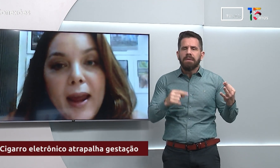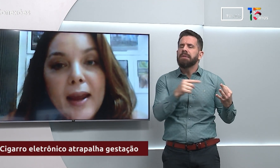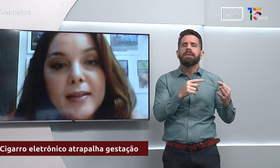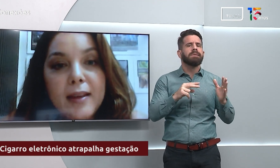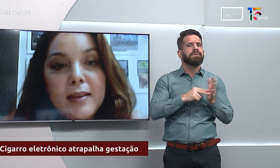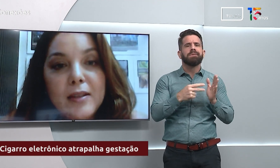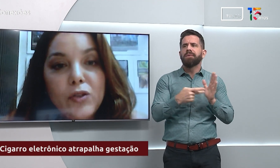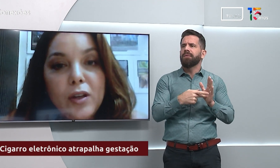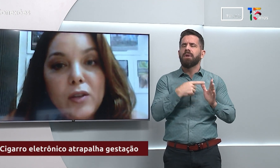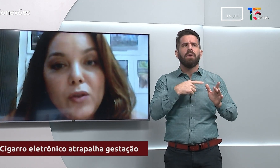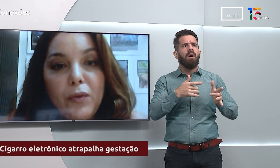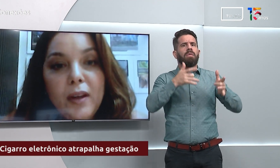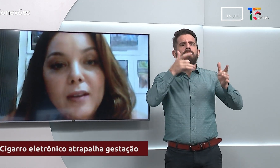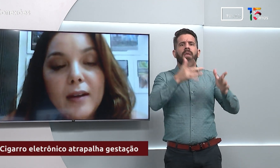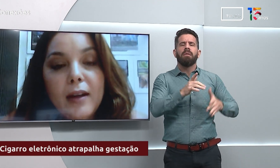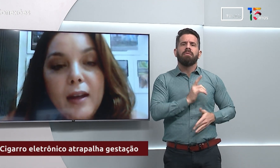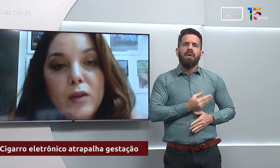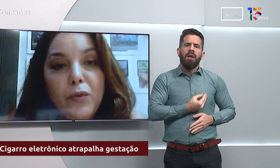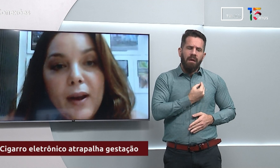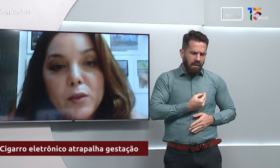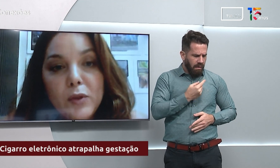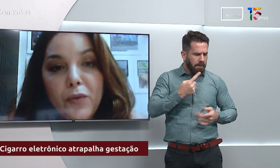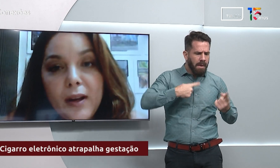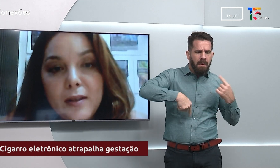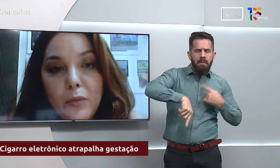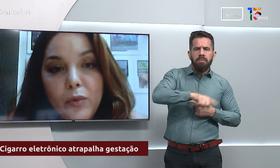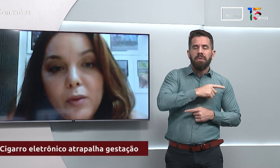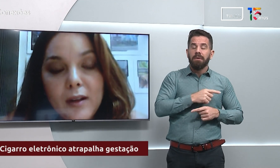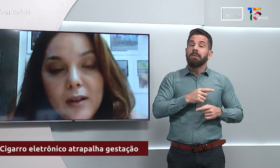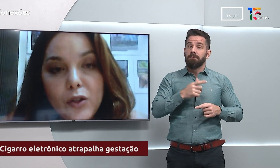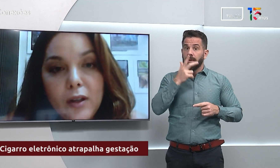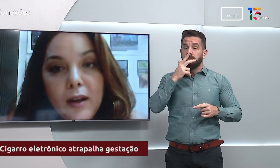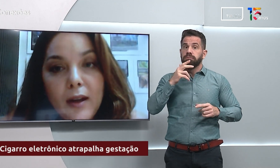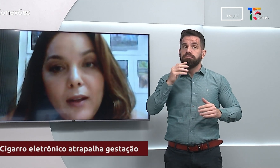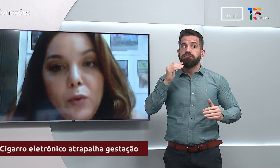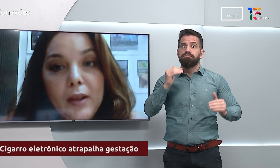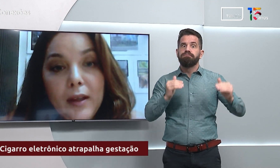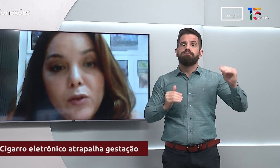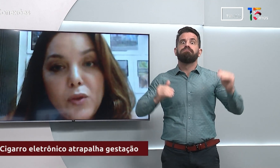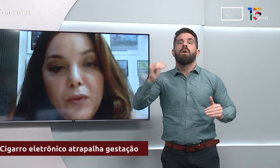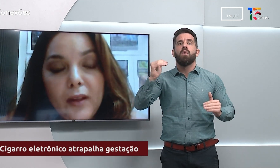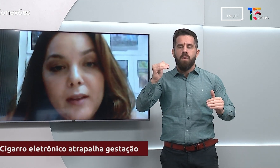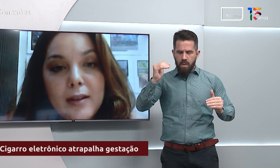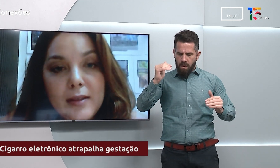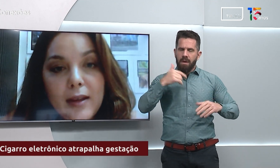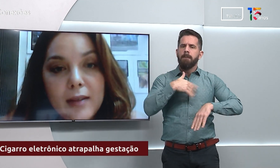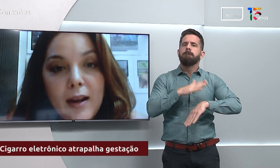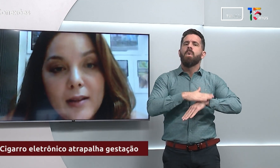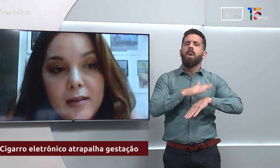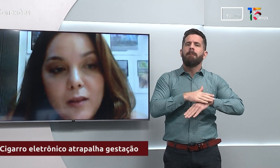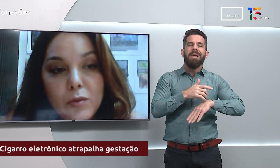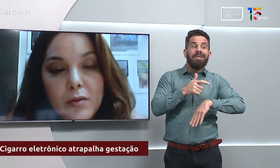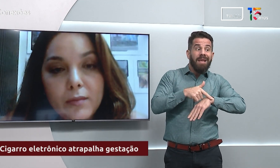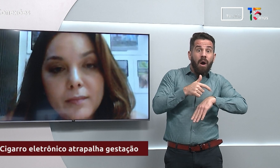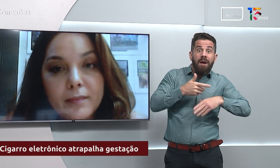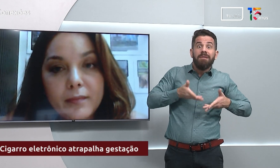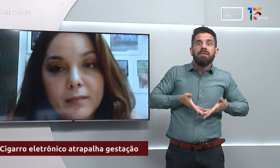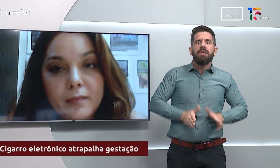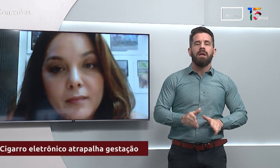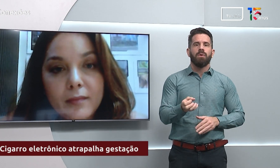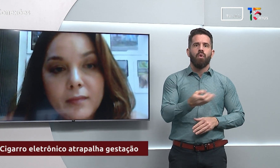saudáveis. A gente pensar assim, que a média de nascimento de um bebê de mais ou menos entre 3 quilos, 3,5 quilos, um bebê